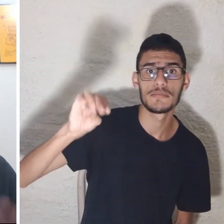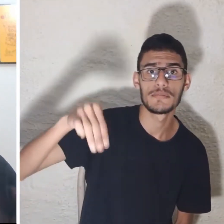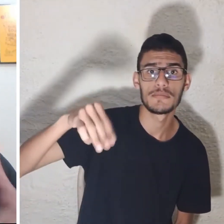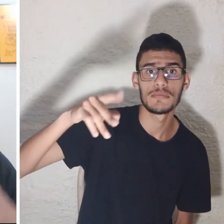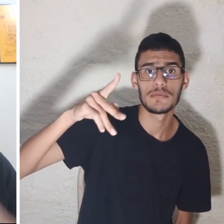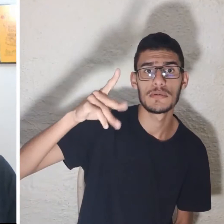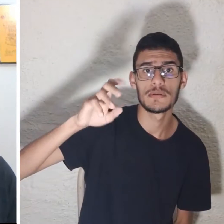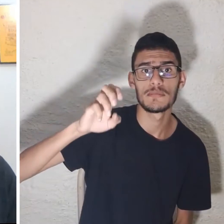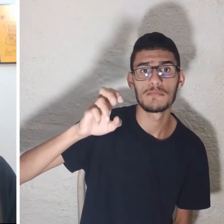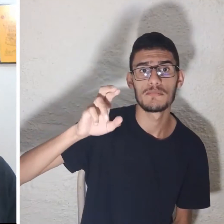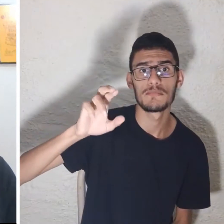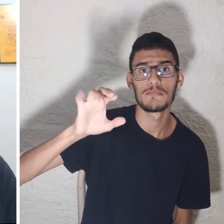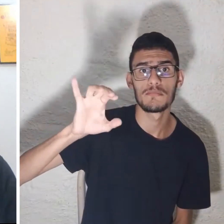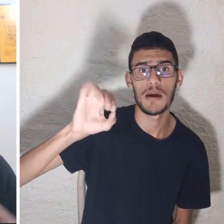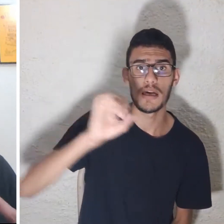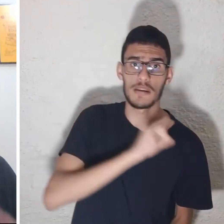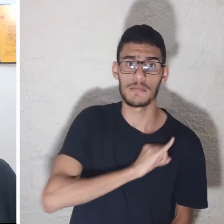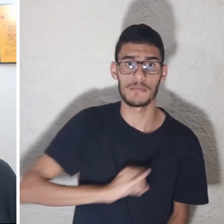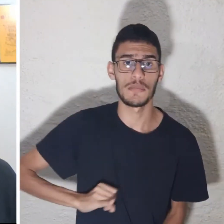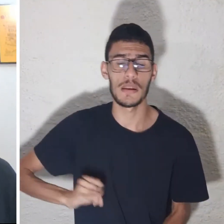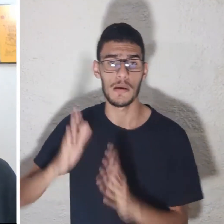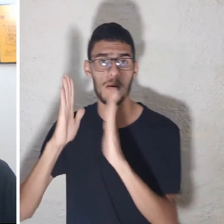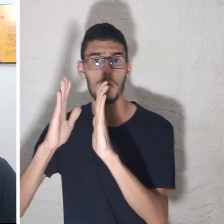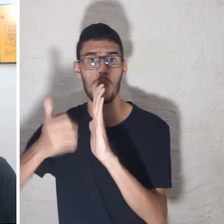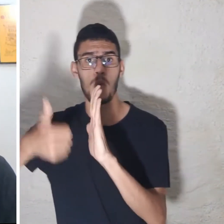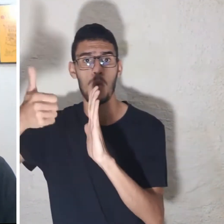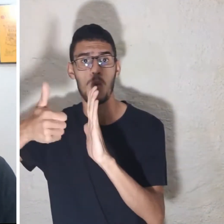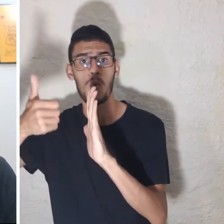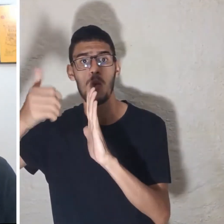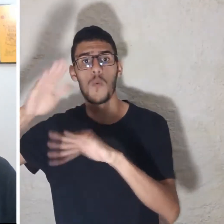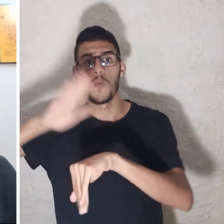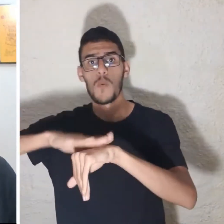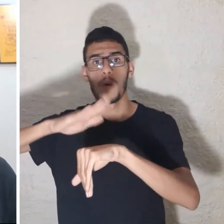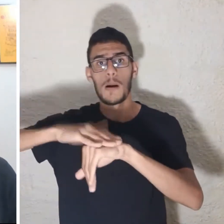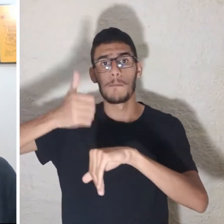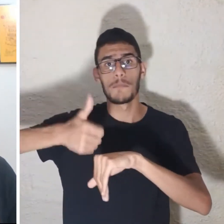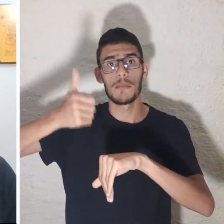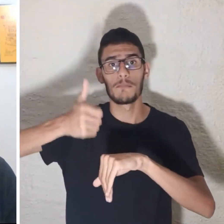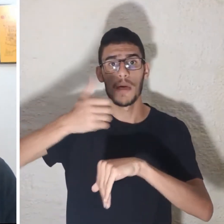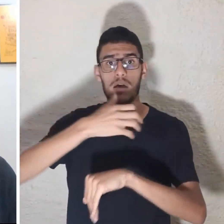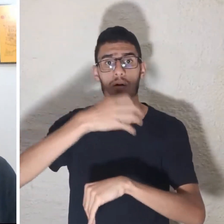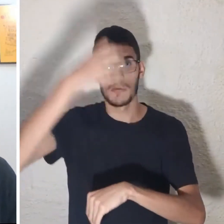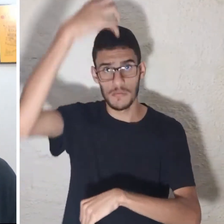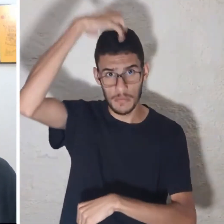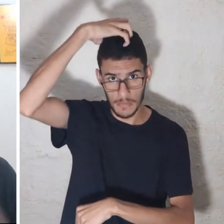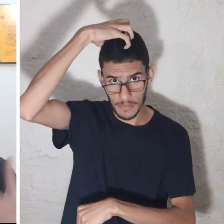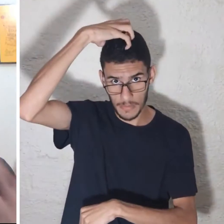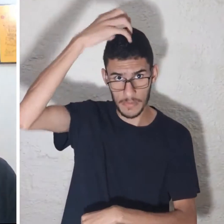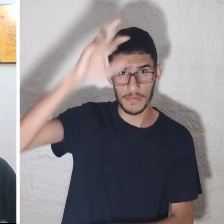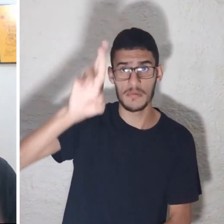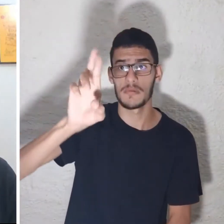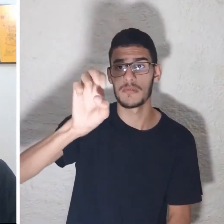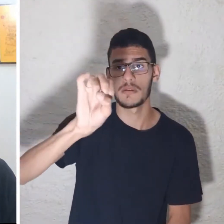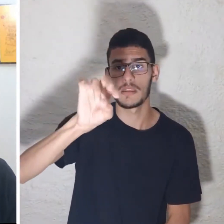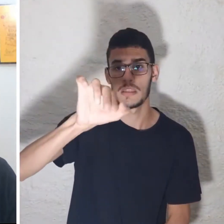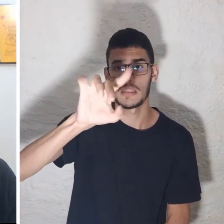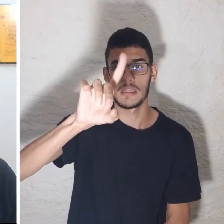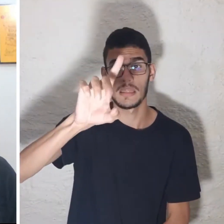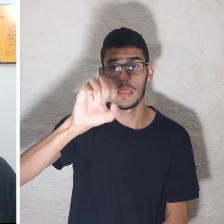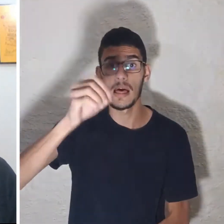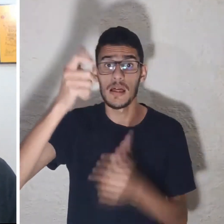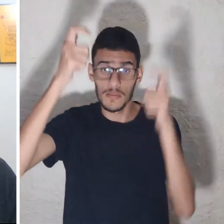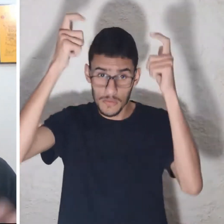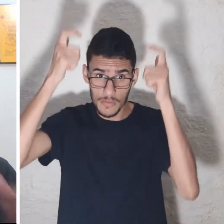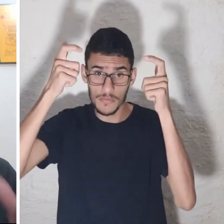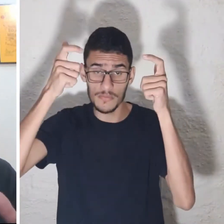Império. E hoje a gente vai falar sobre a primeira parte dele, que é o primeiro reinado. Como eu coloquei para vocês, então,